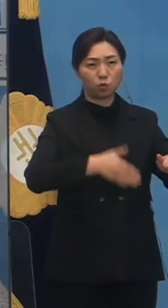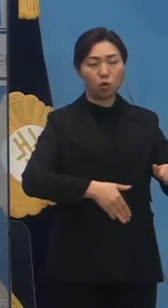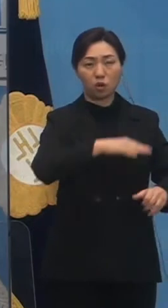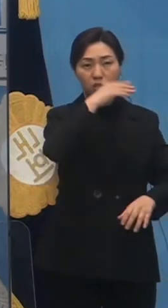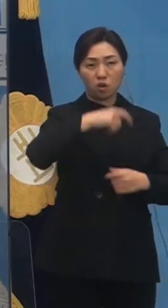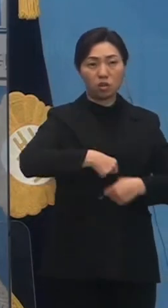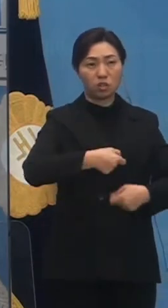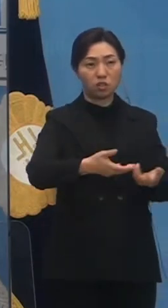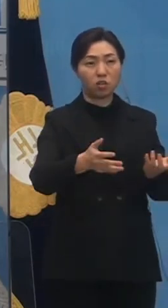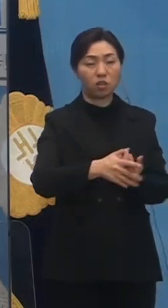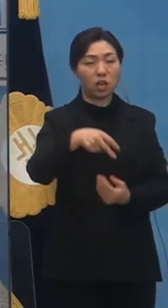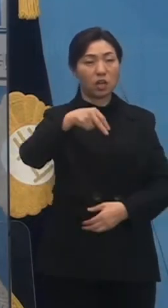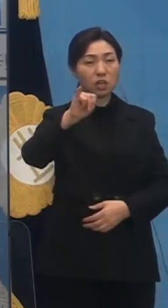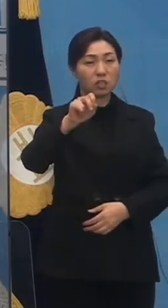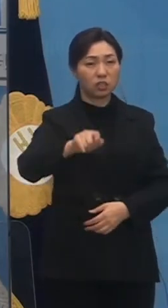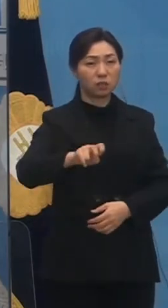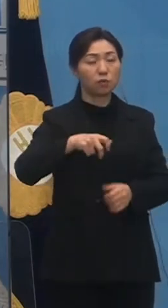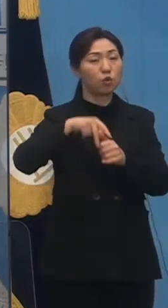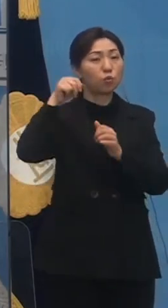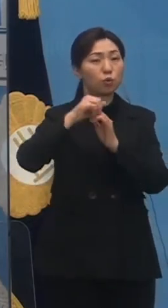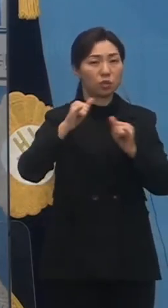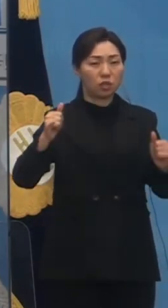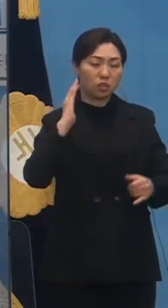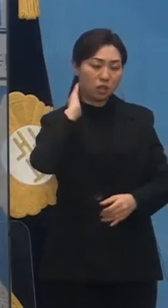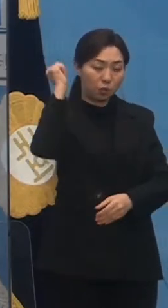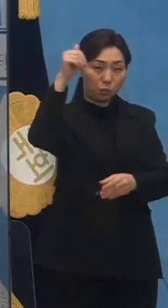심상정 후보는 대선 시기에도